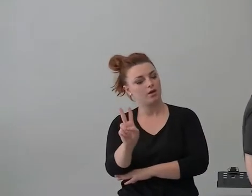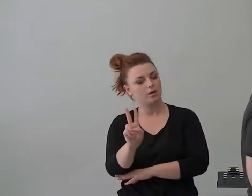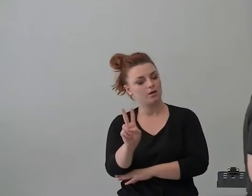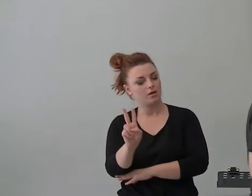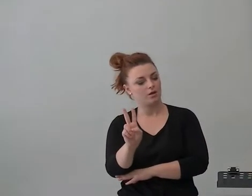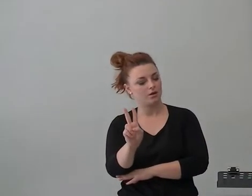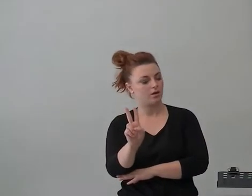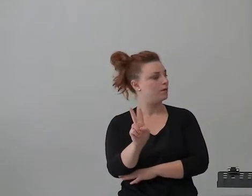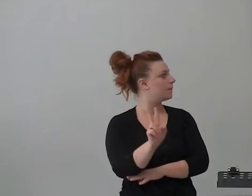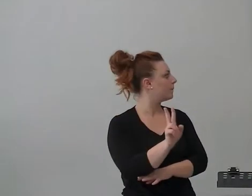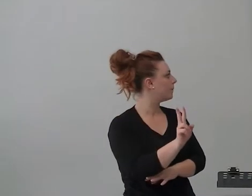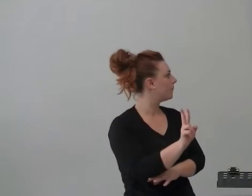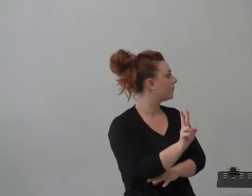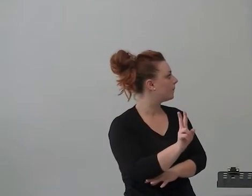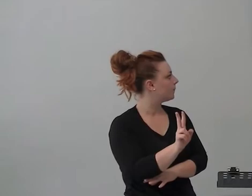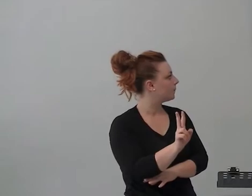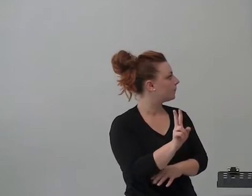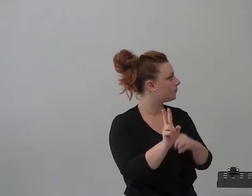No, ok, qua. Grazie.